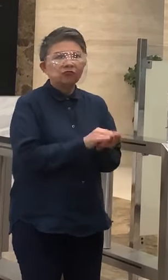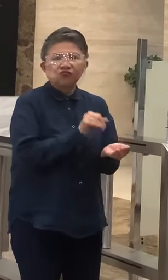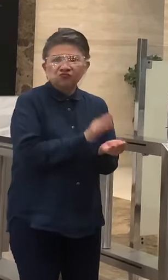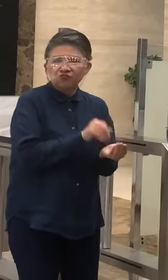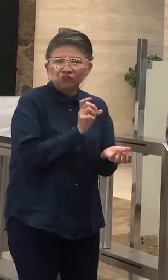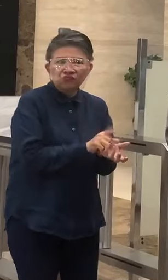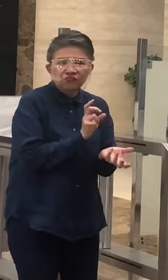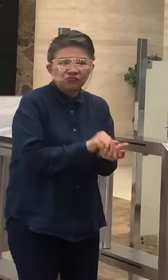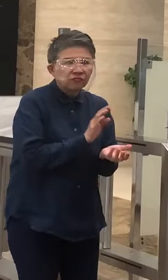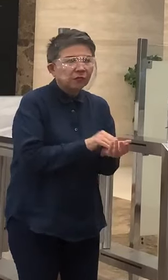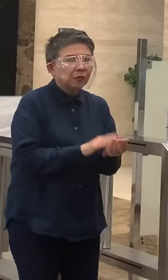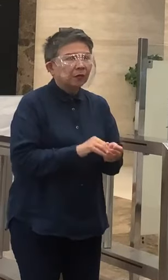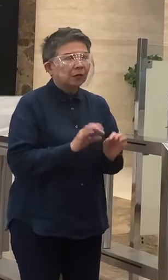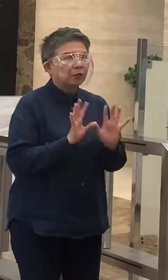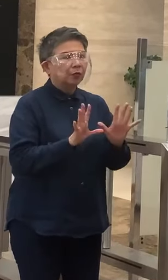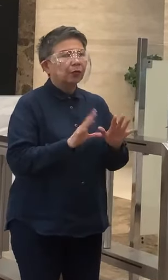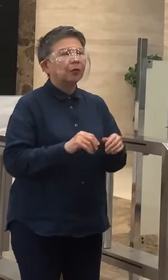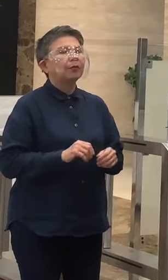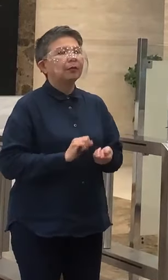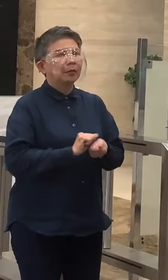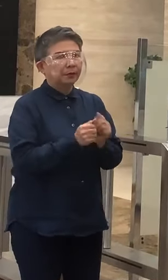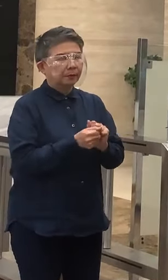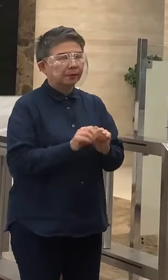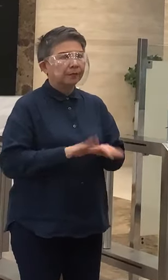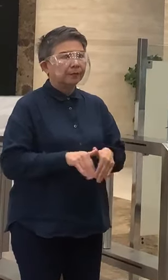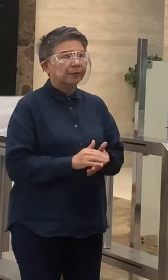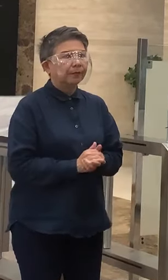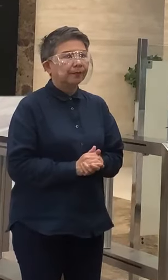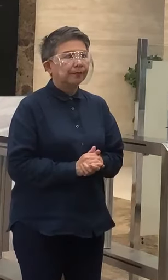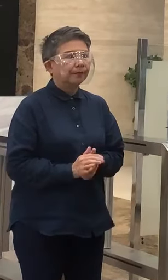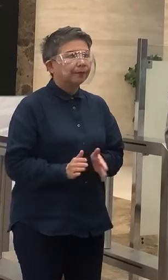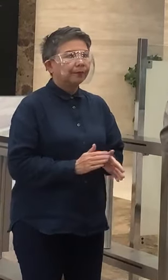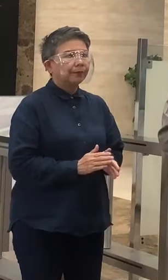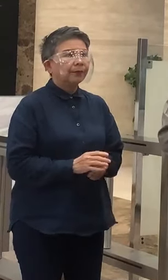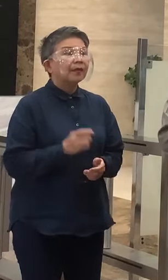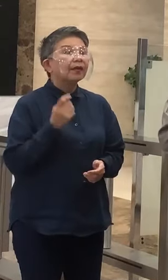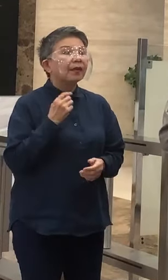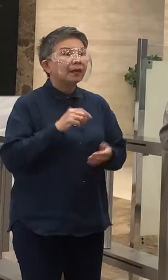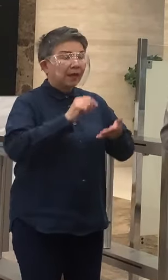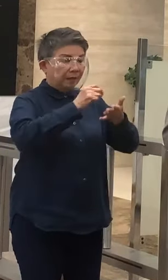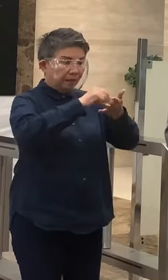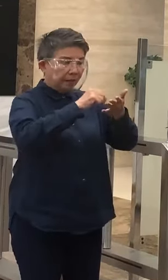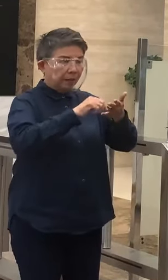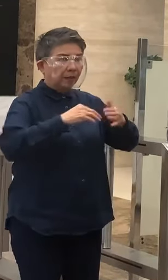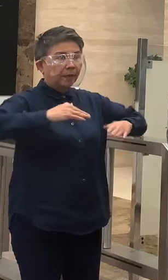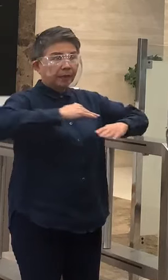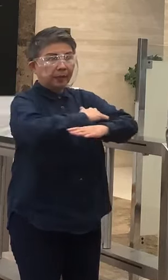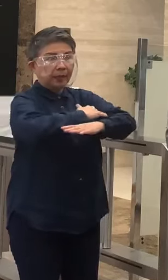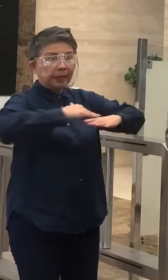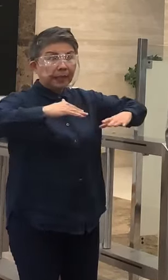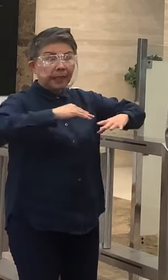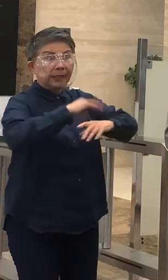banyak betul kasus lanjutnya terkait dengan bahwa